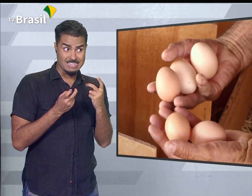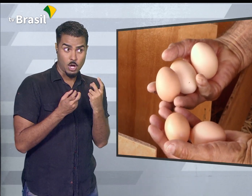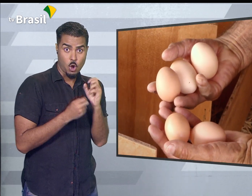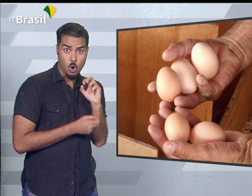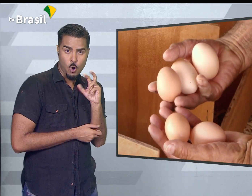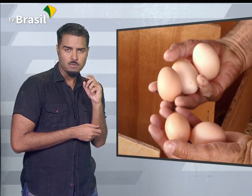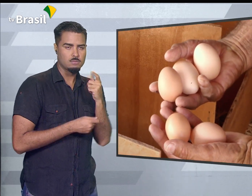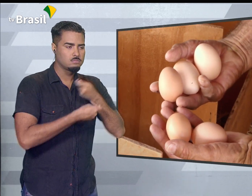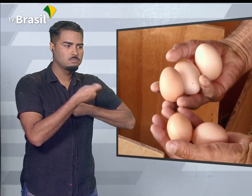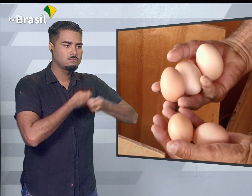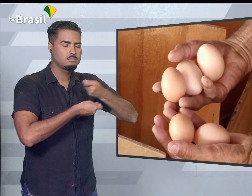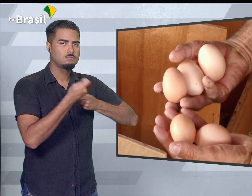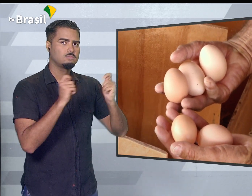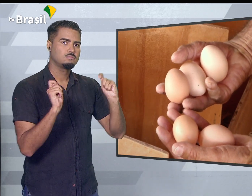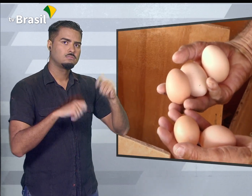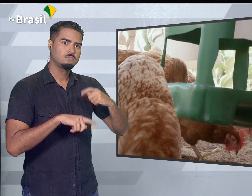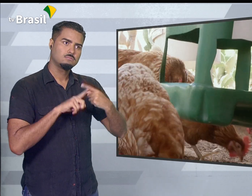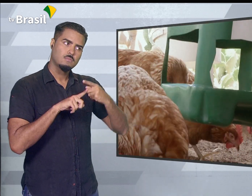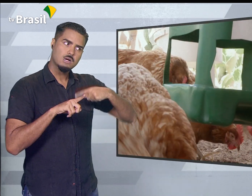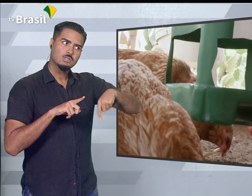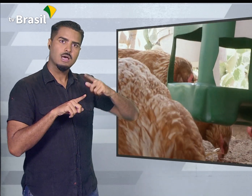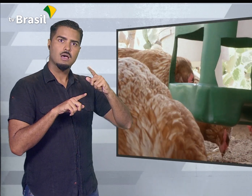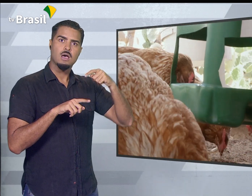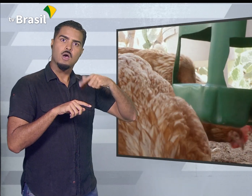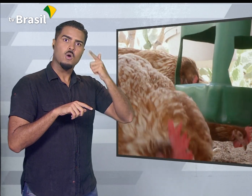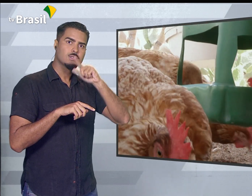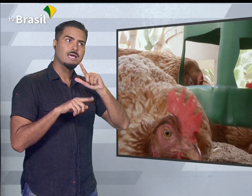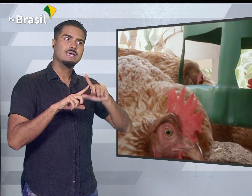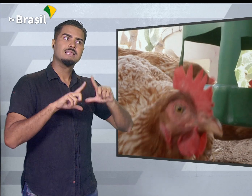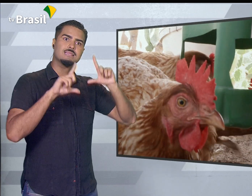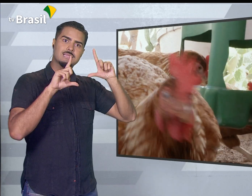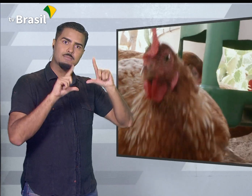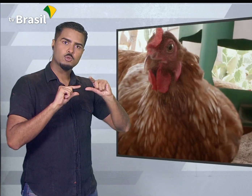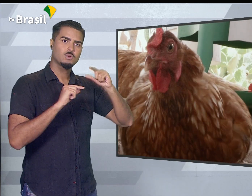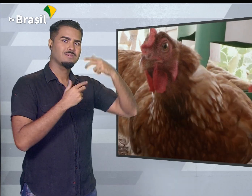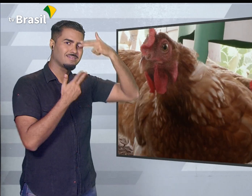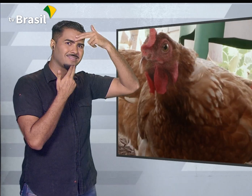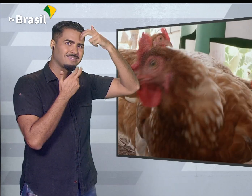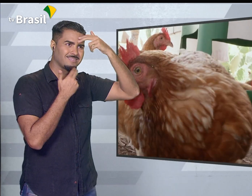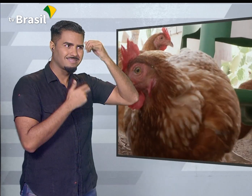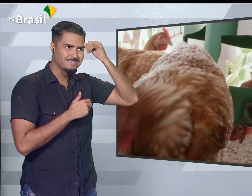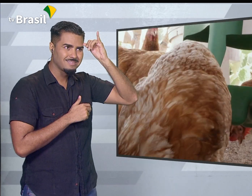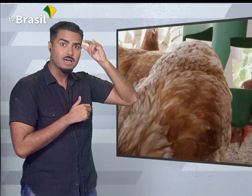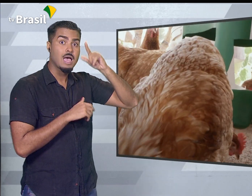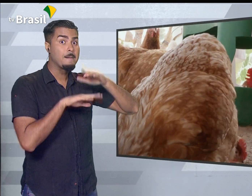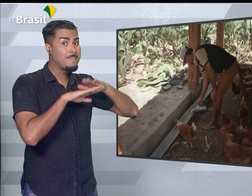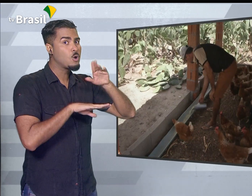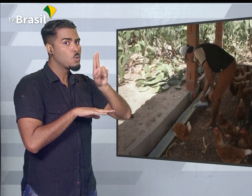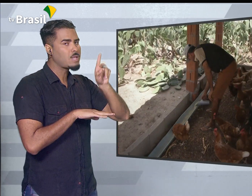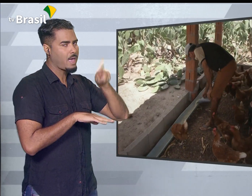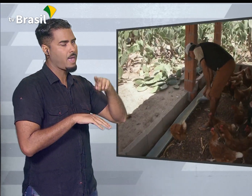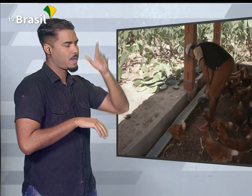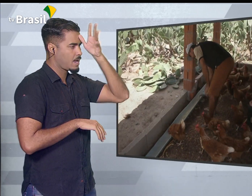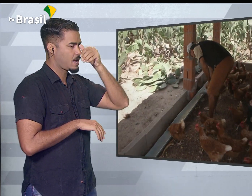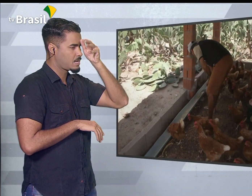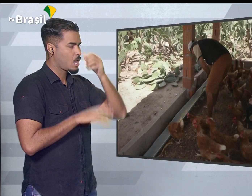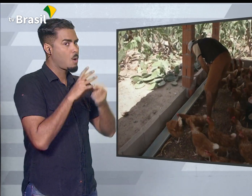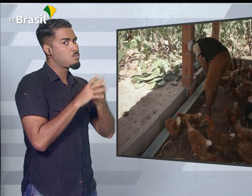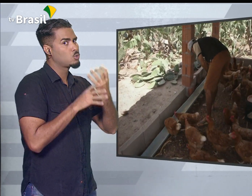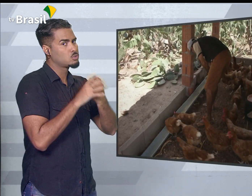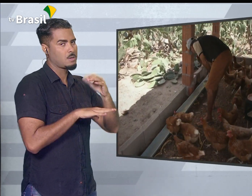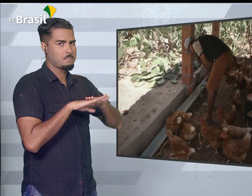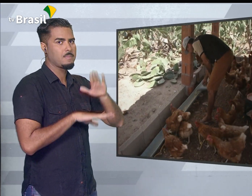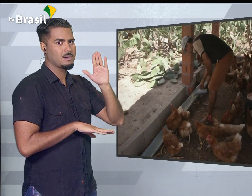né? Porque a gente aqui mesmo na comunidade está diminuindo caprinos e ovinos e aumentando as galinhas. É mais produtivo, aqui